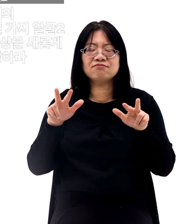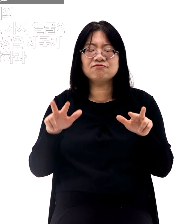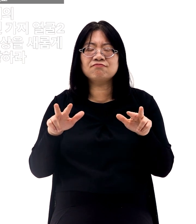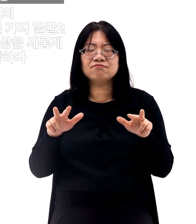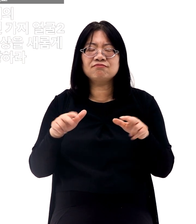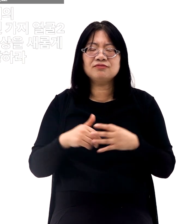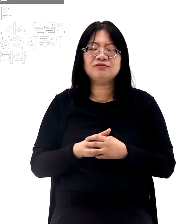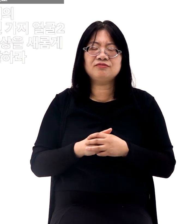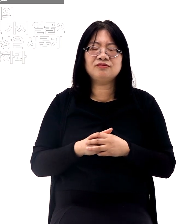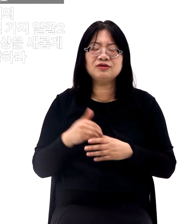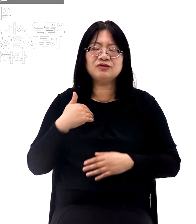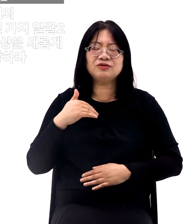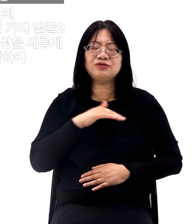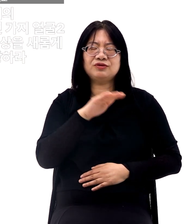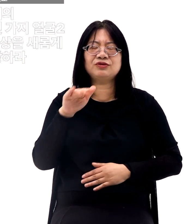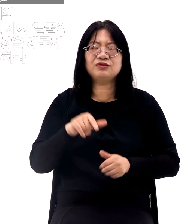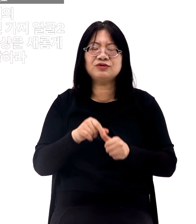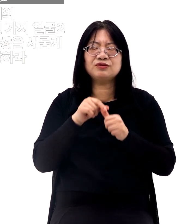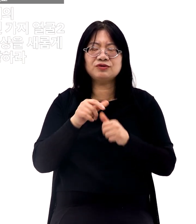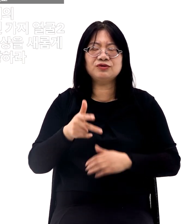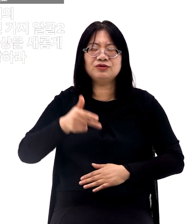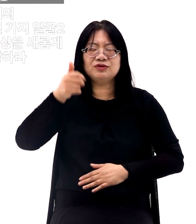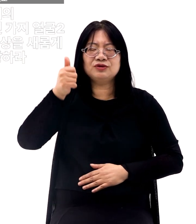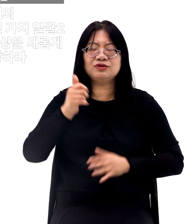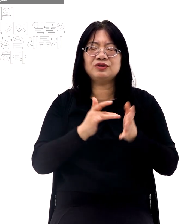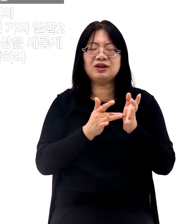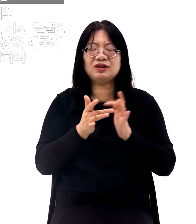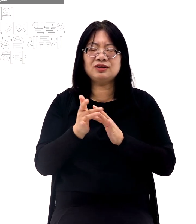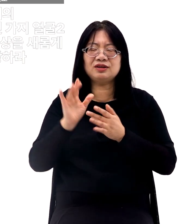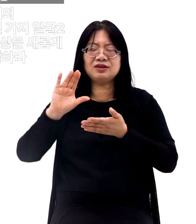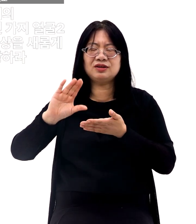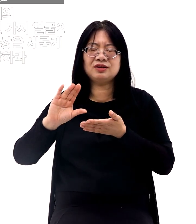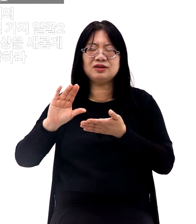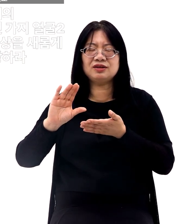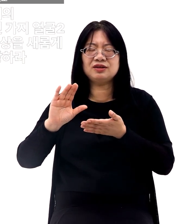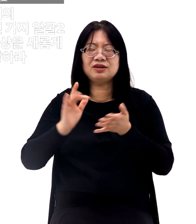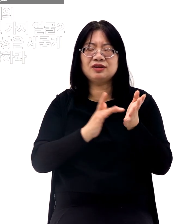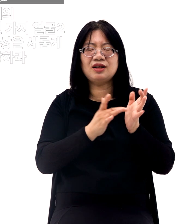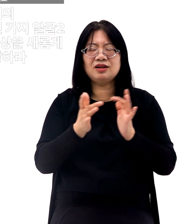지금은 우리 구주 예수